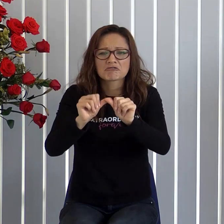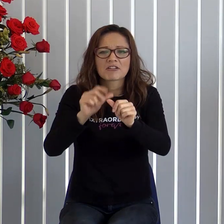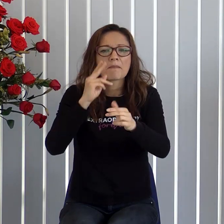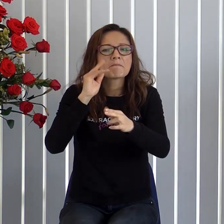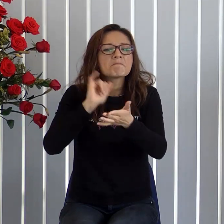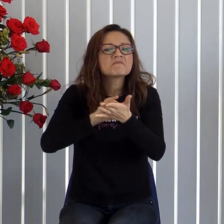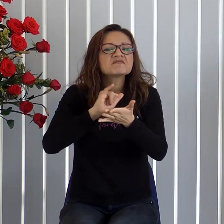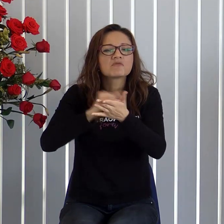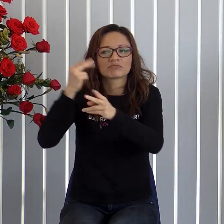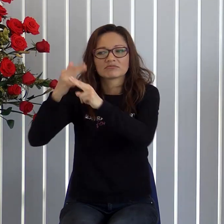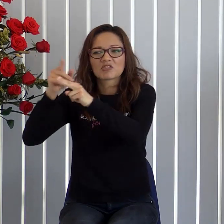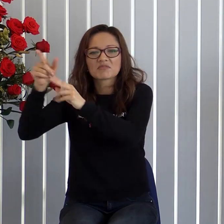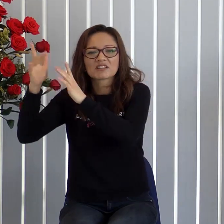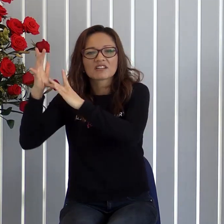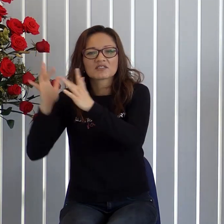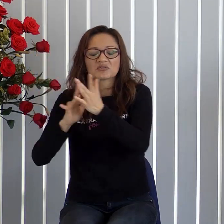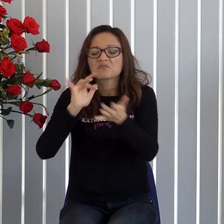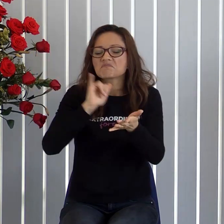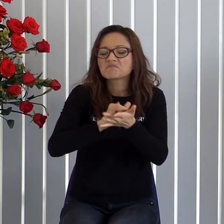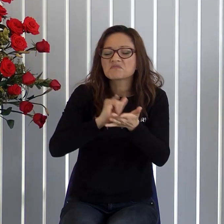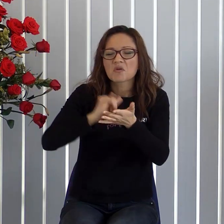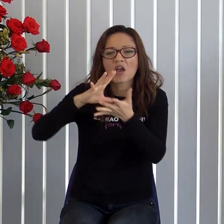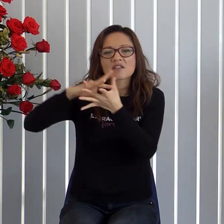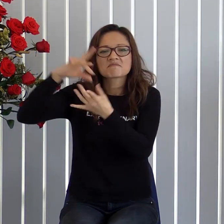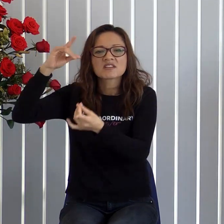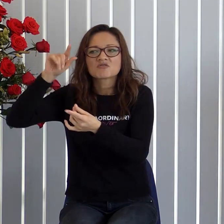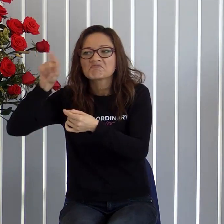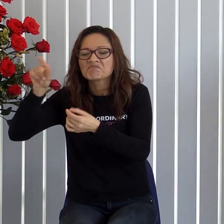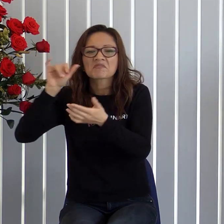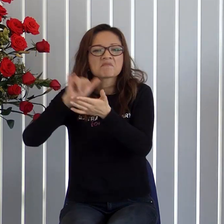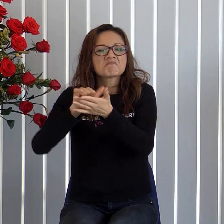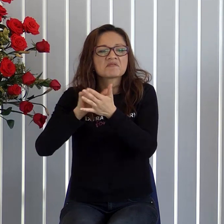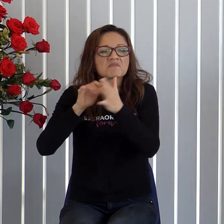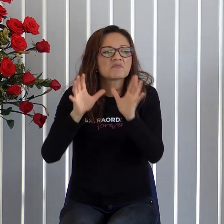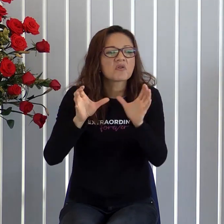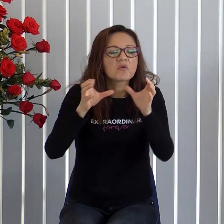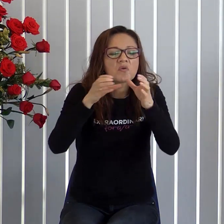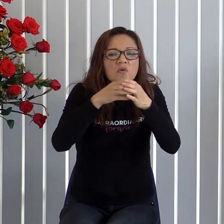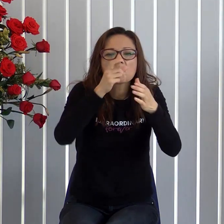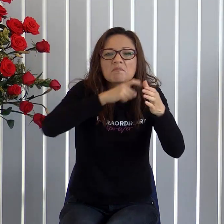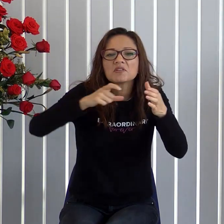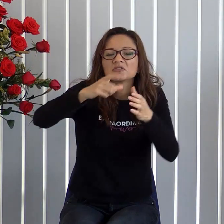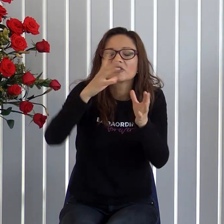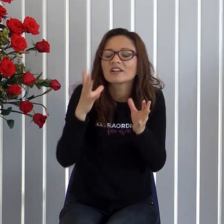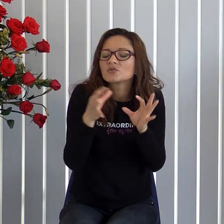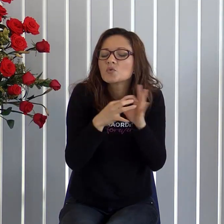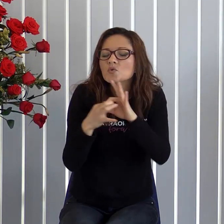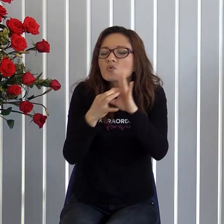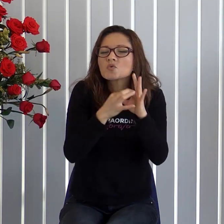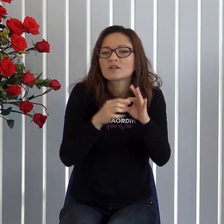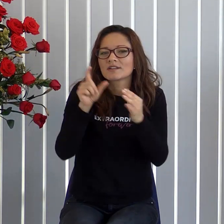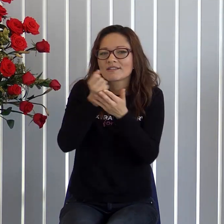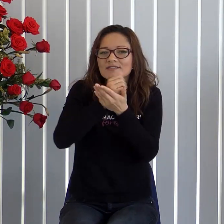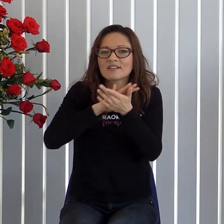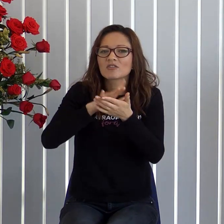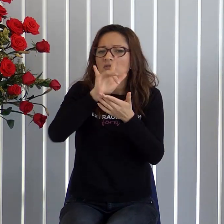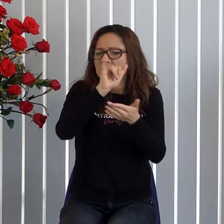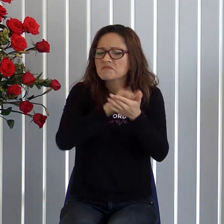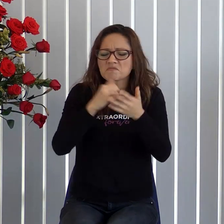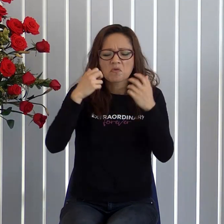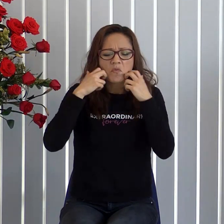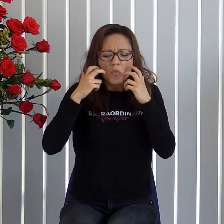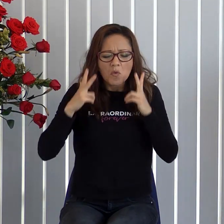nombre, es el mismo espíritu, es la misma congregación de los santos y somos el mismo cuerpo del Señor